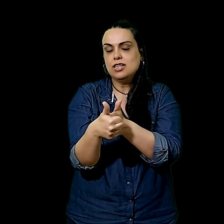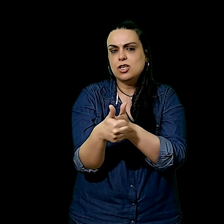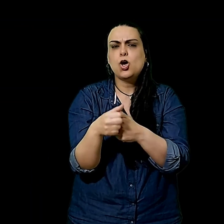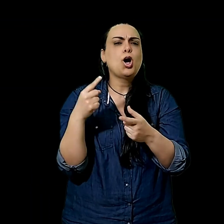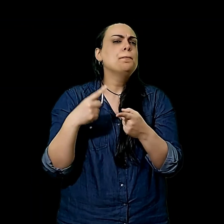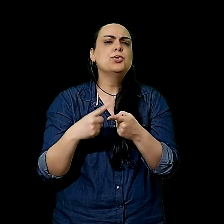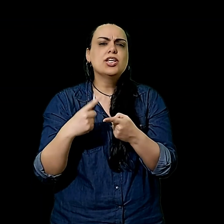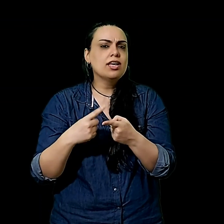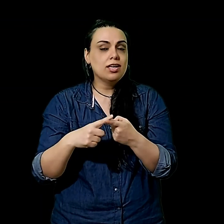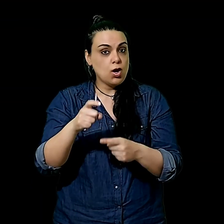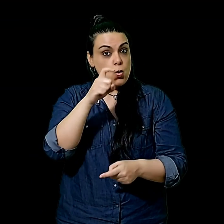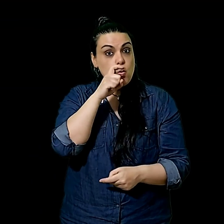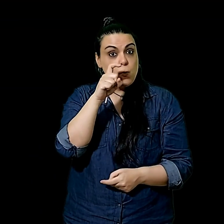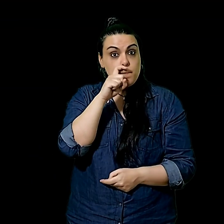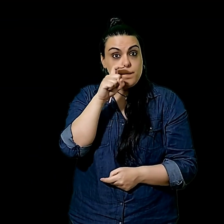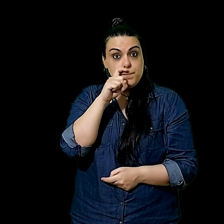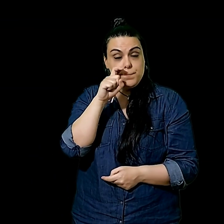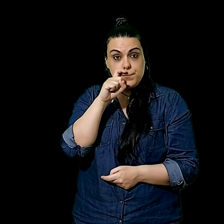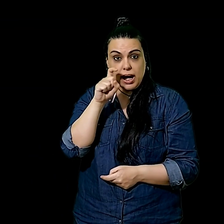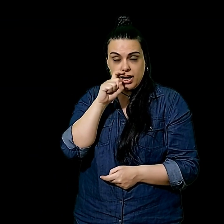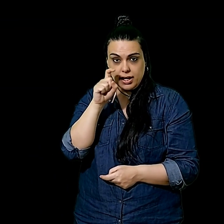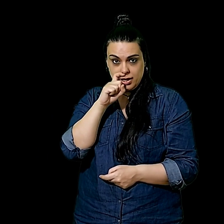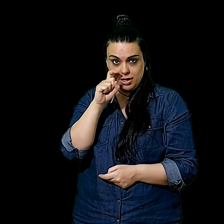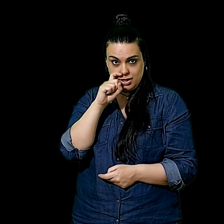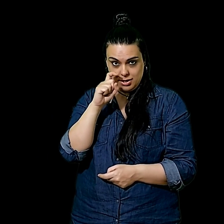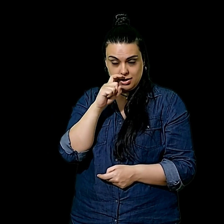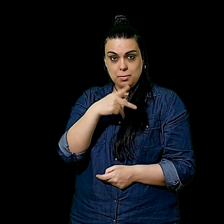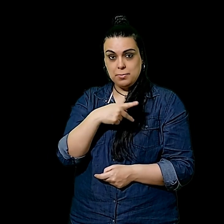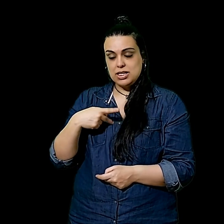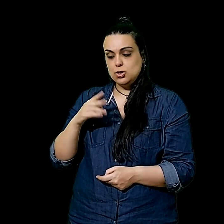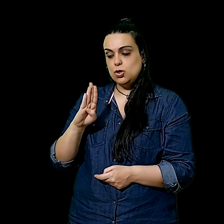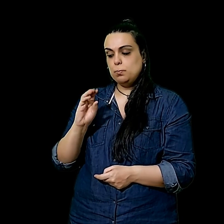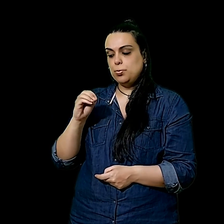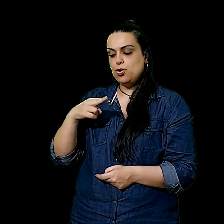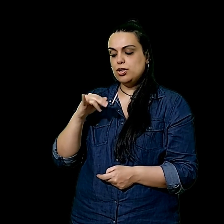quê? O pai dela foi, pastor Bonifácio, um